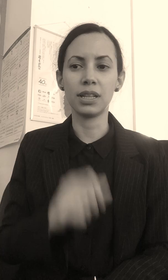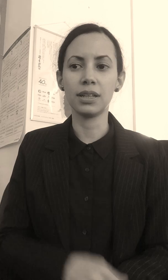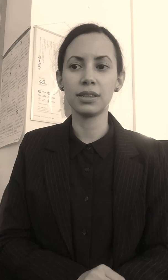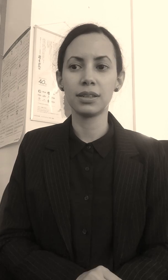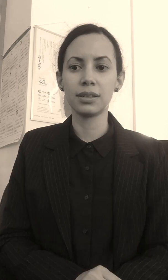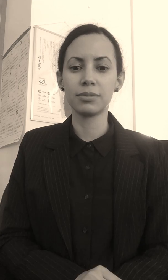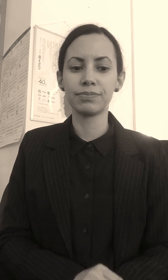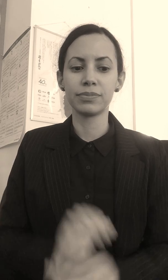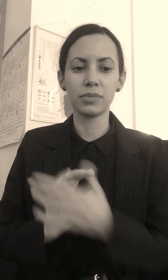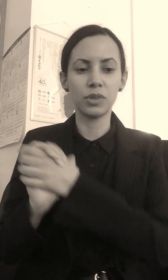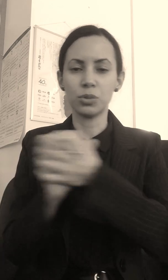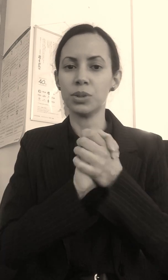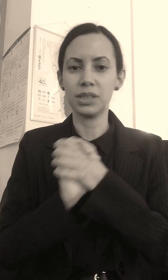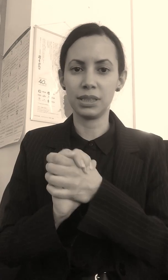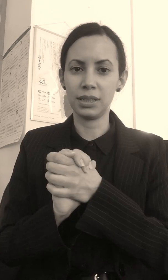て、友達に